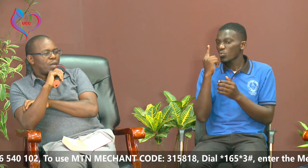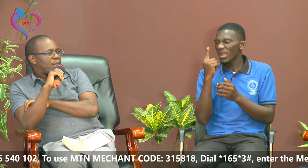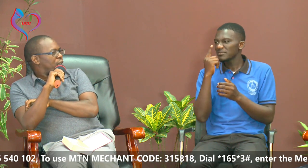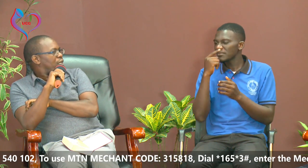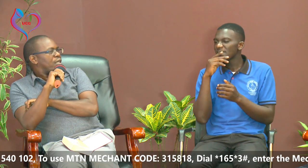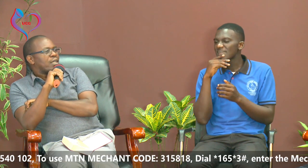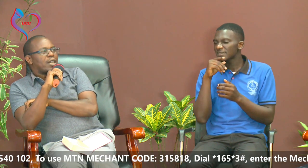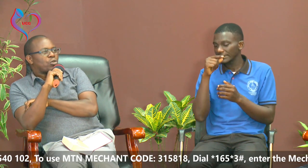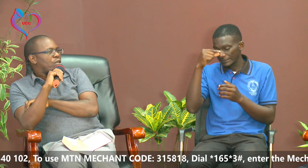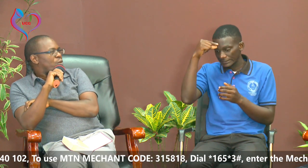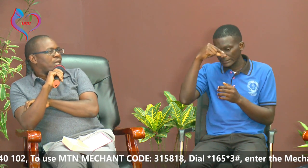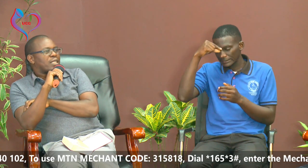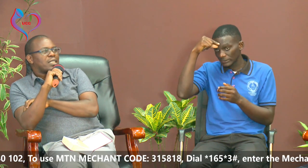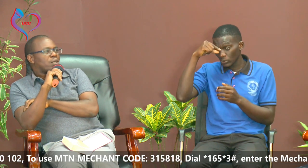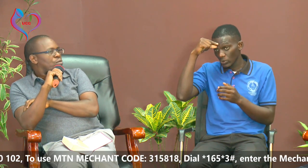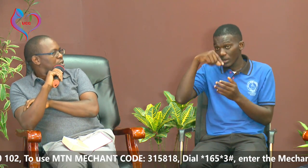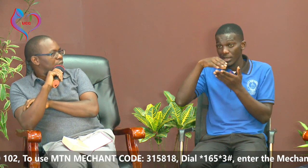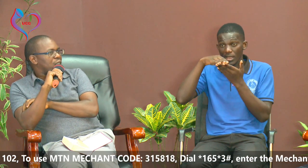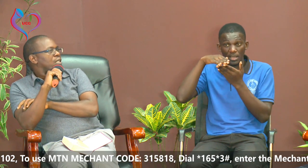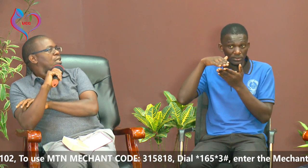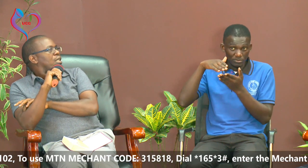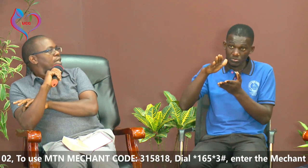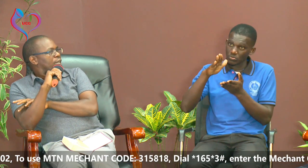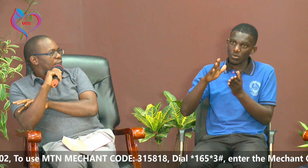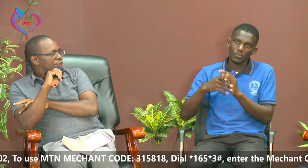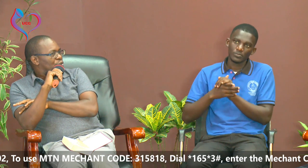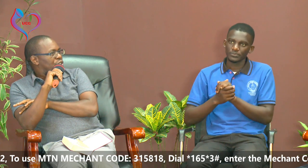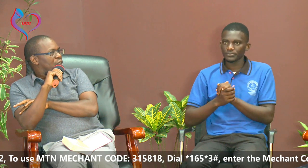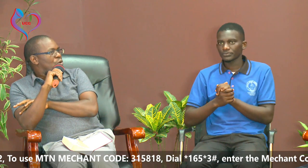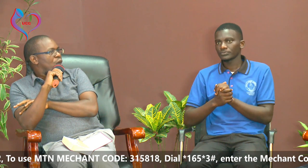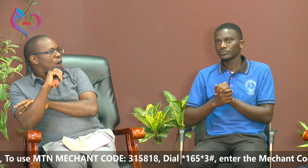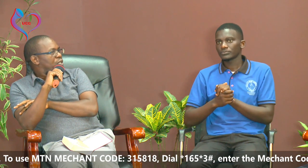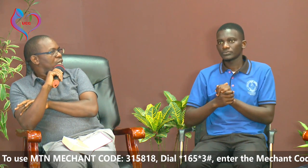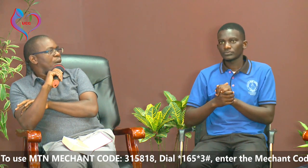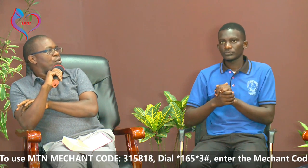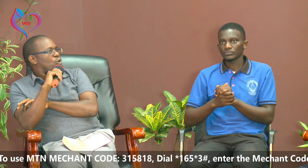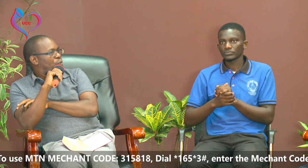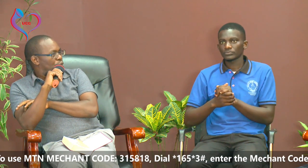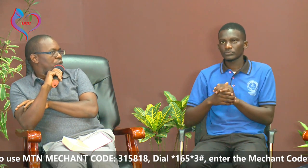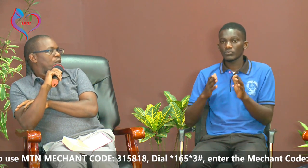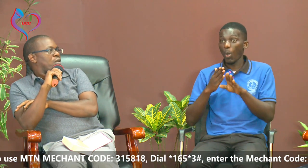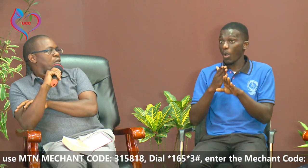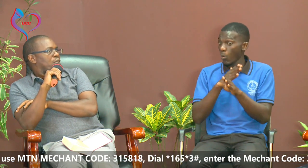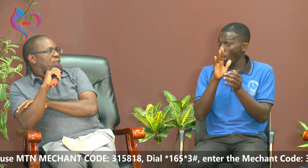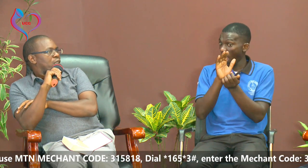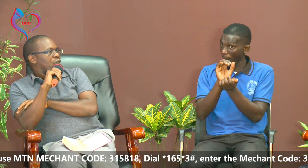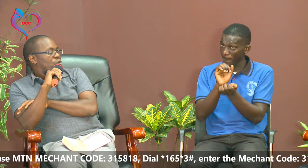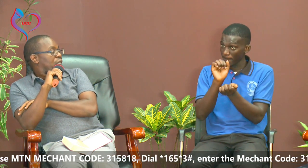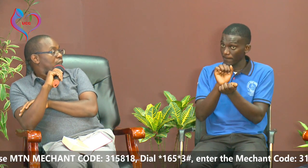man Katonda gwe yali atese ku nsi ngojeko outside Apostle Paul ndoza